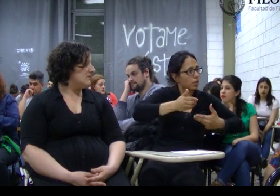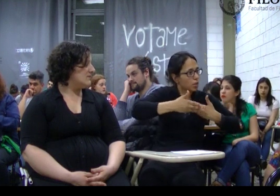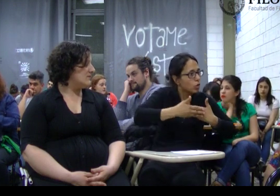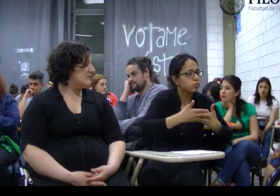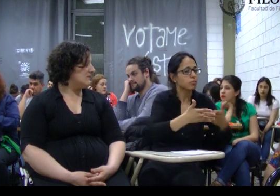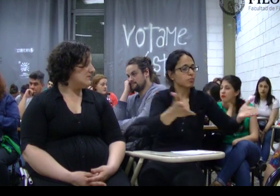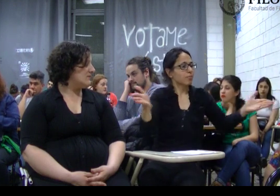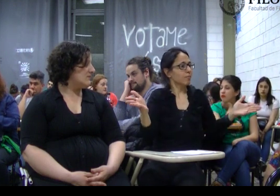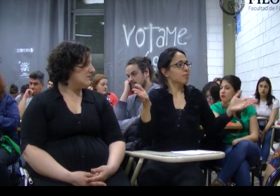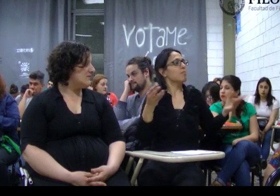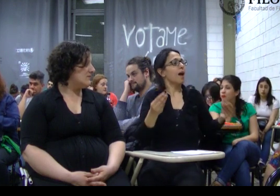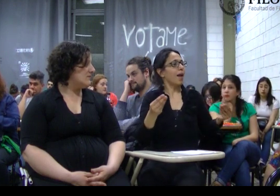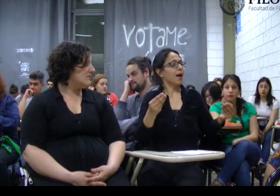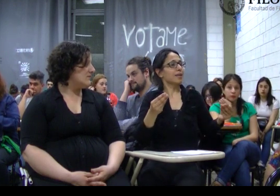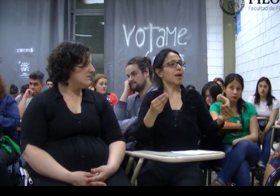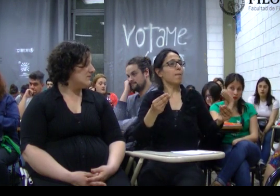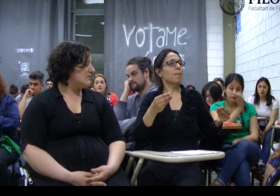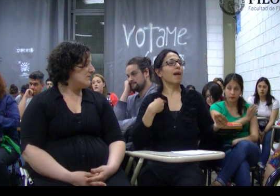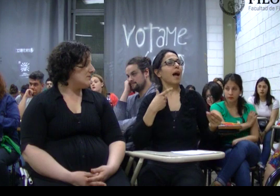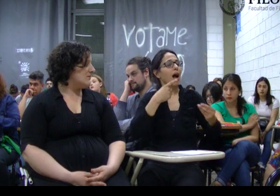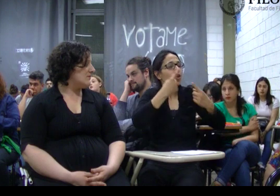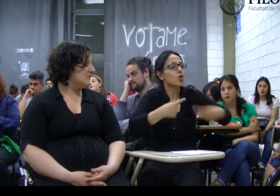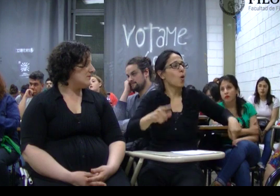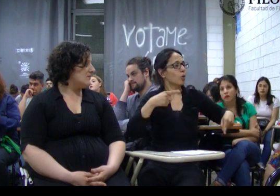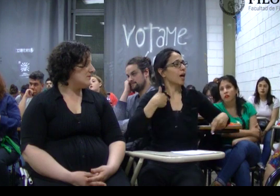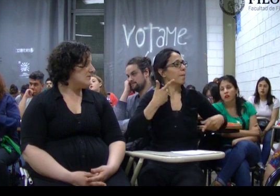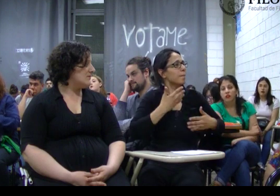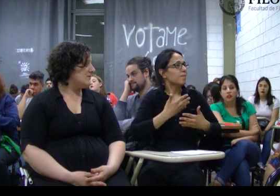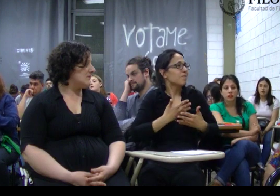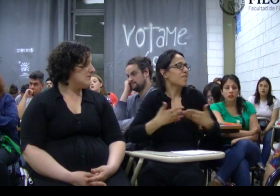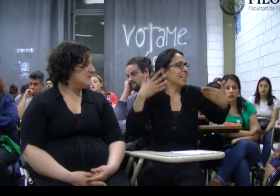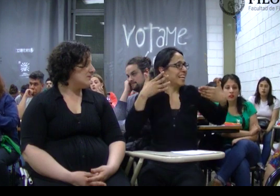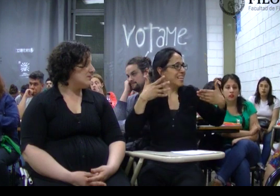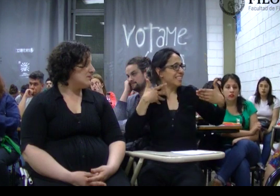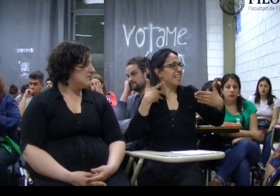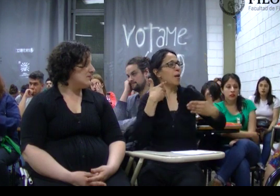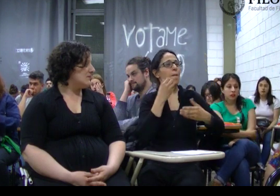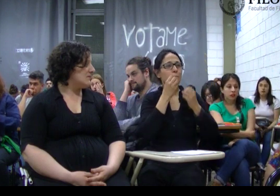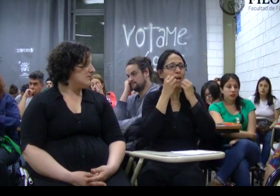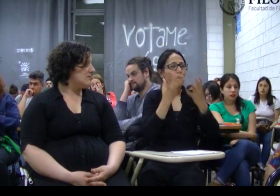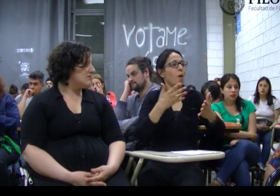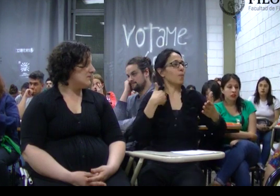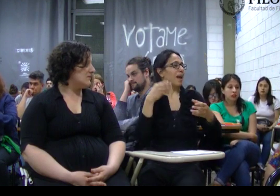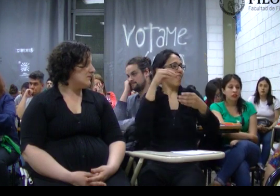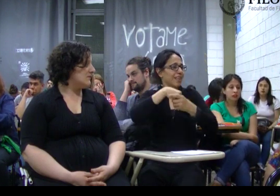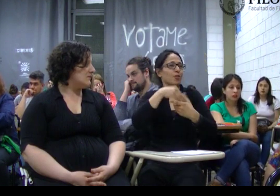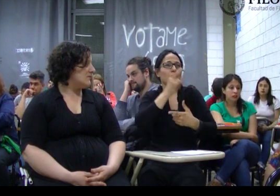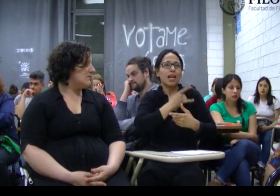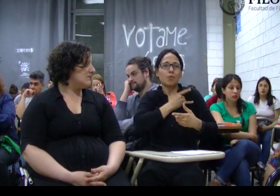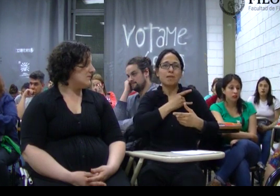mejores y más felices para todas y todos, ¿no? Y que sea un poco más disfrutable también el tránsito por la universidad pública.